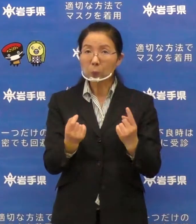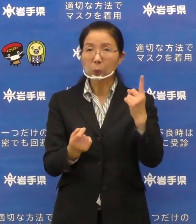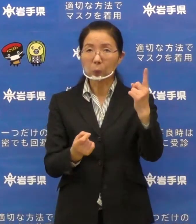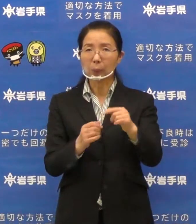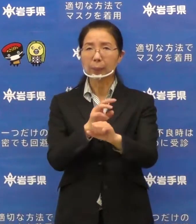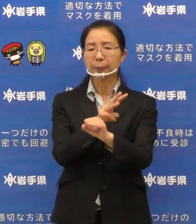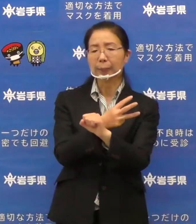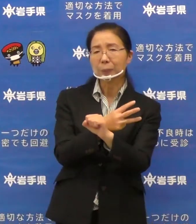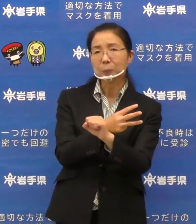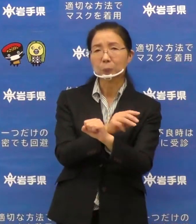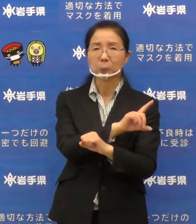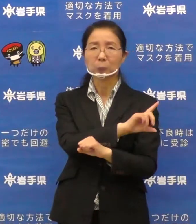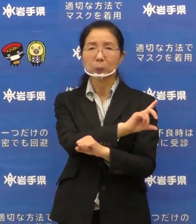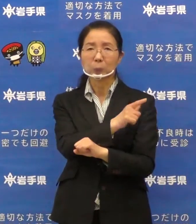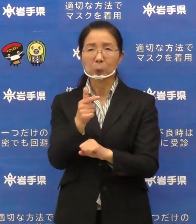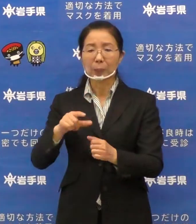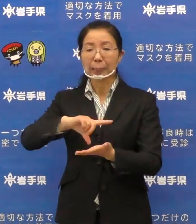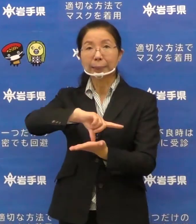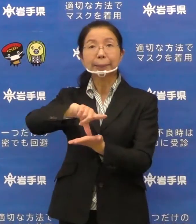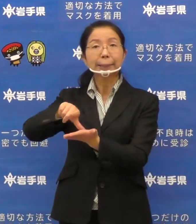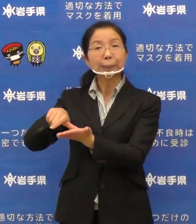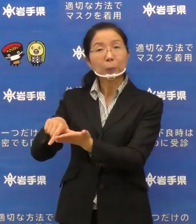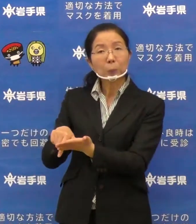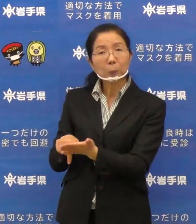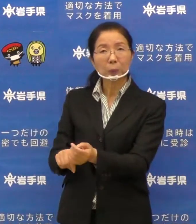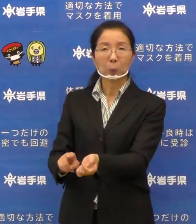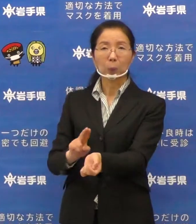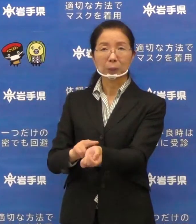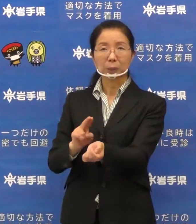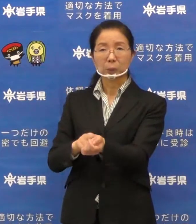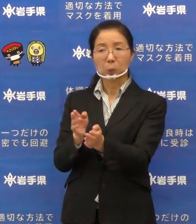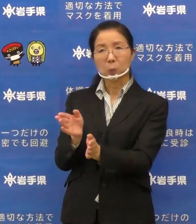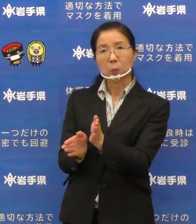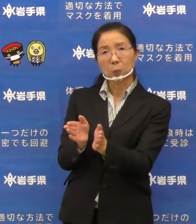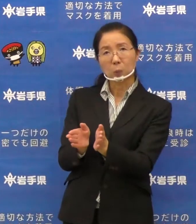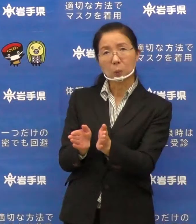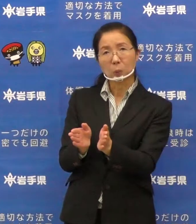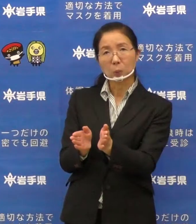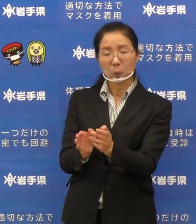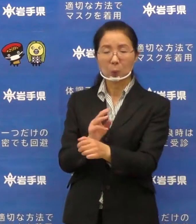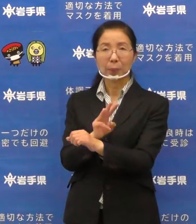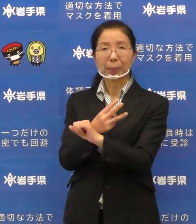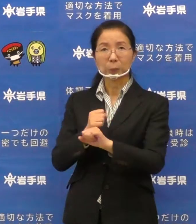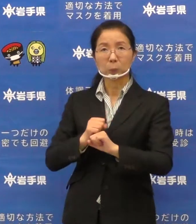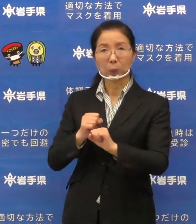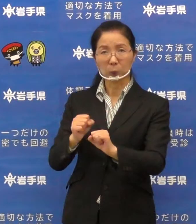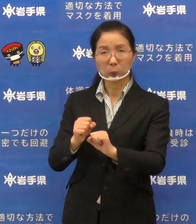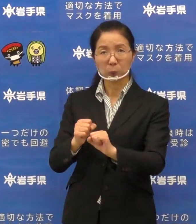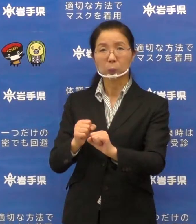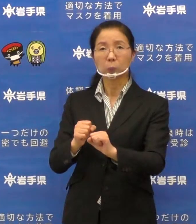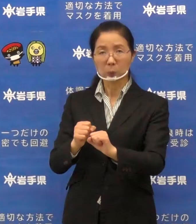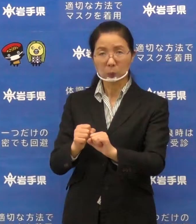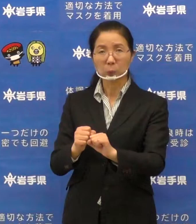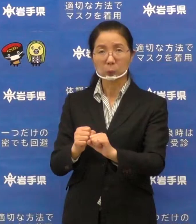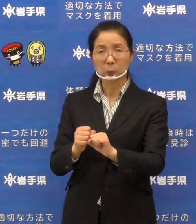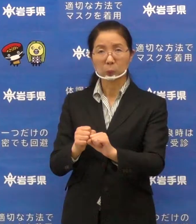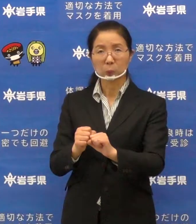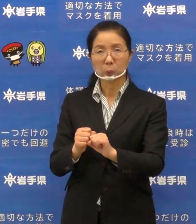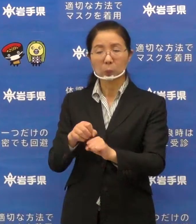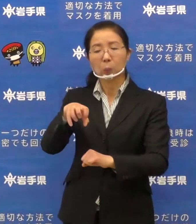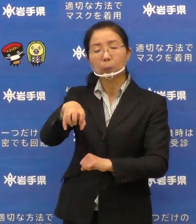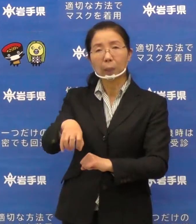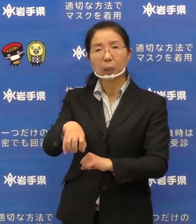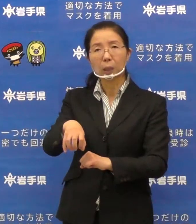研修でこう地方でのこの医療の研修を確保して